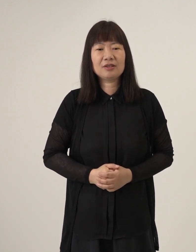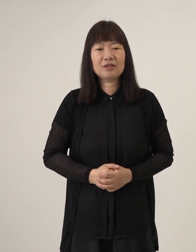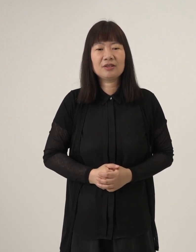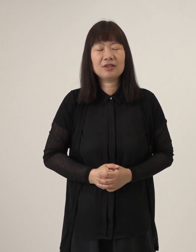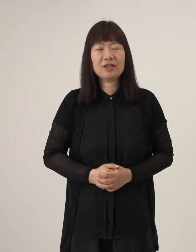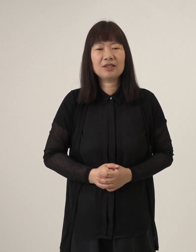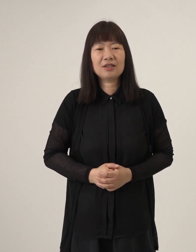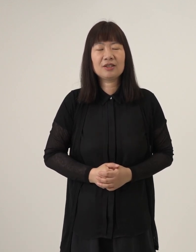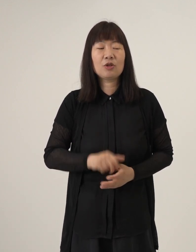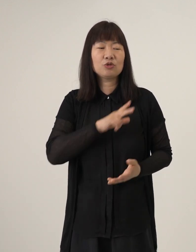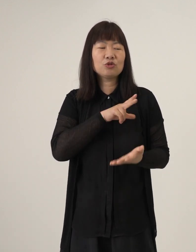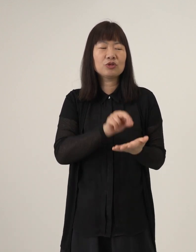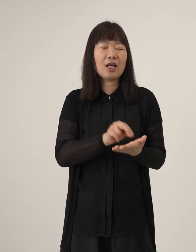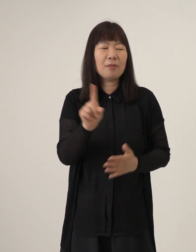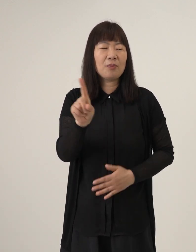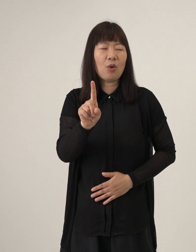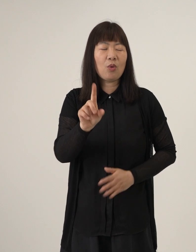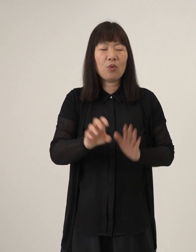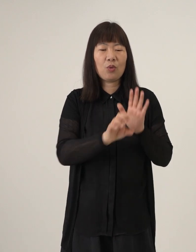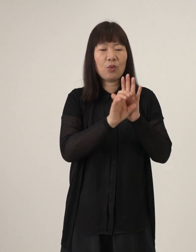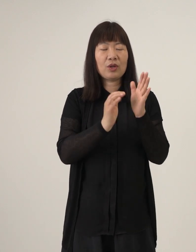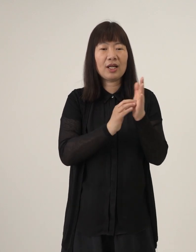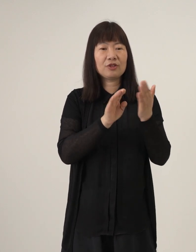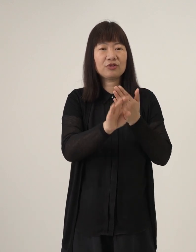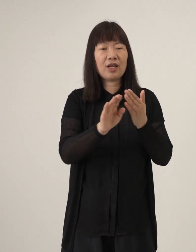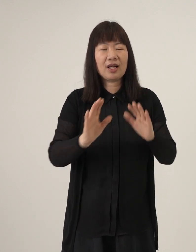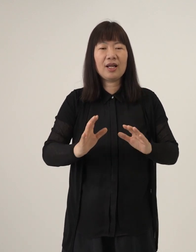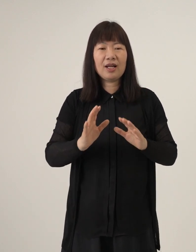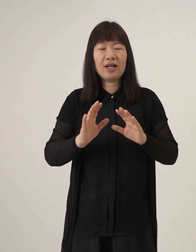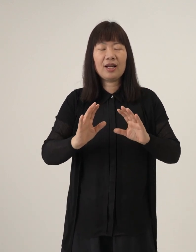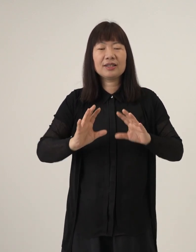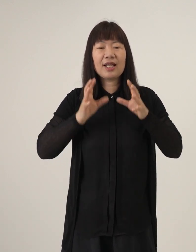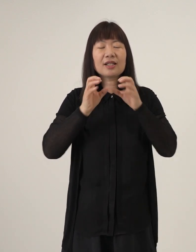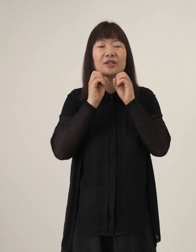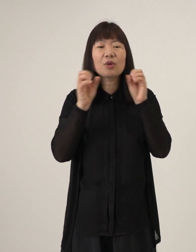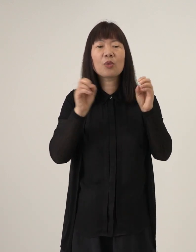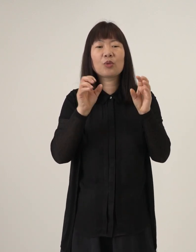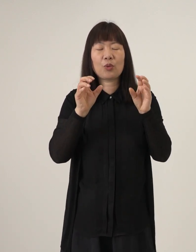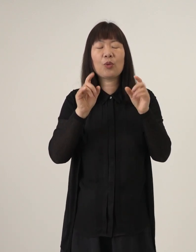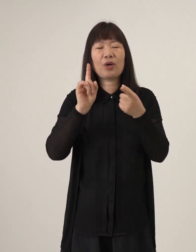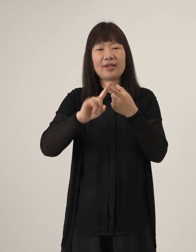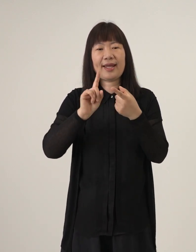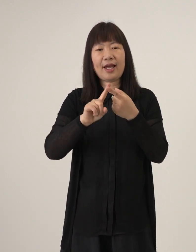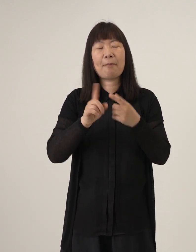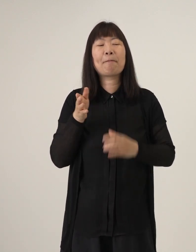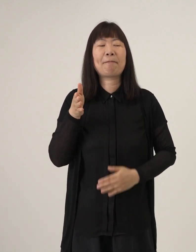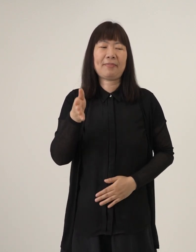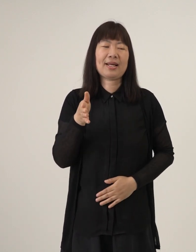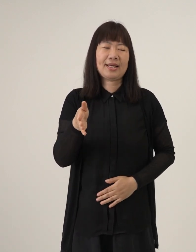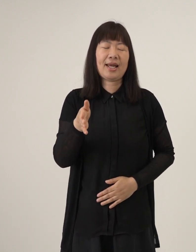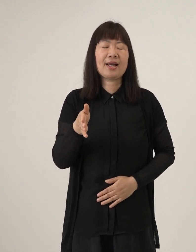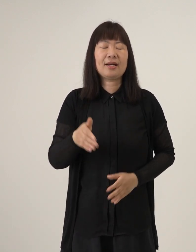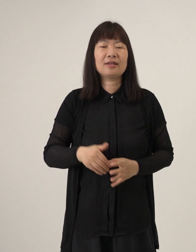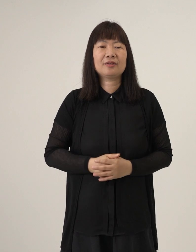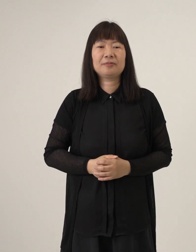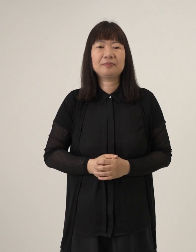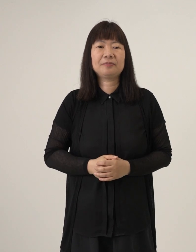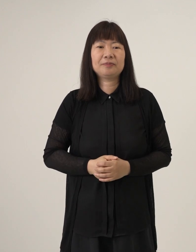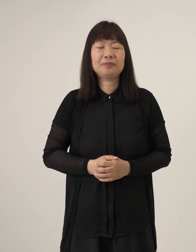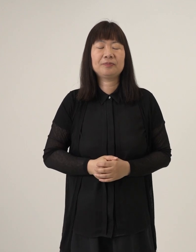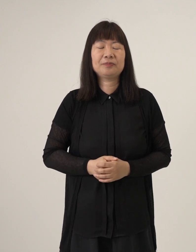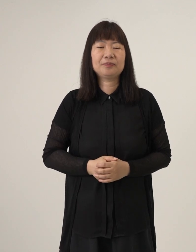그 컨퍼런스의 주제는 코로나 이후에 세계 선교는 어떻게 될 것인가. 이게 큰